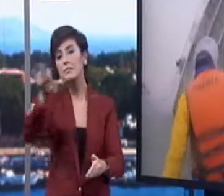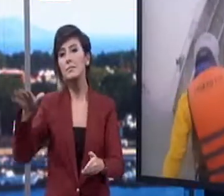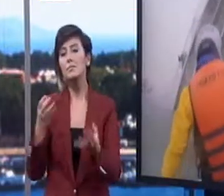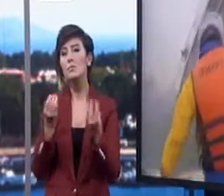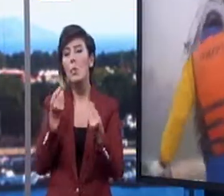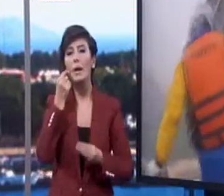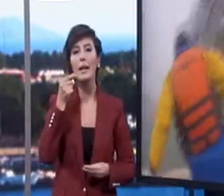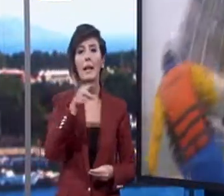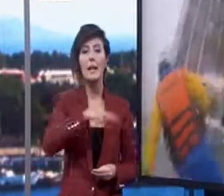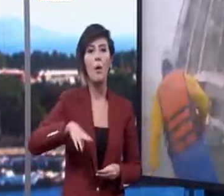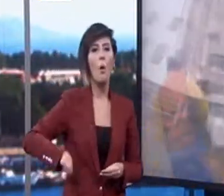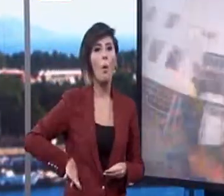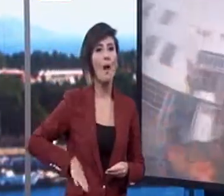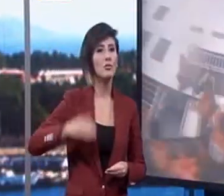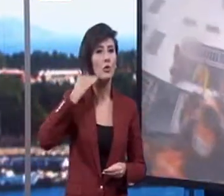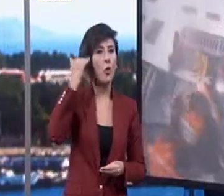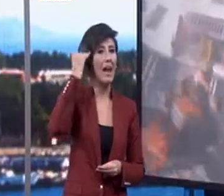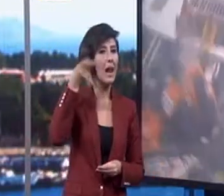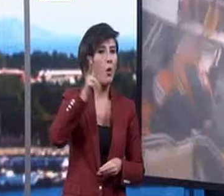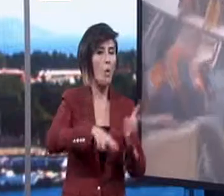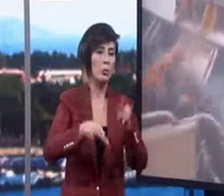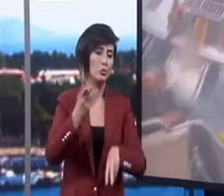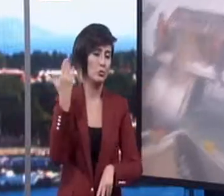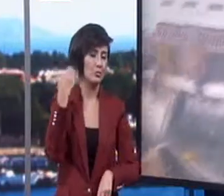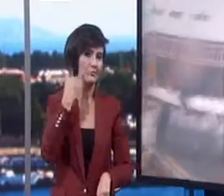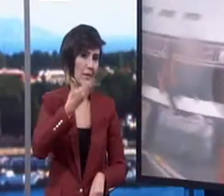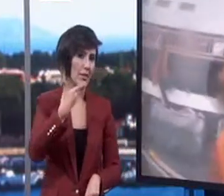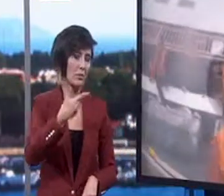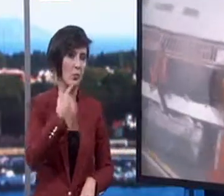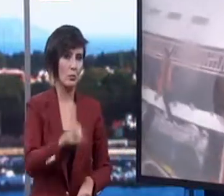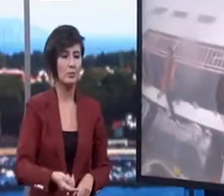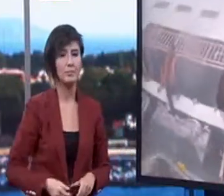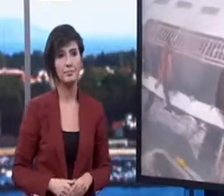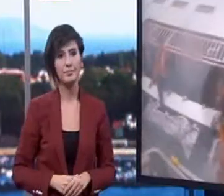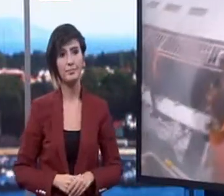Koreli öğrenci hayatını kaybetti. Bunu da belirtelim sevgili seyirciler.